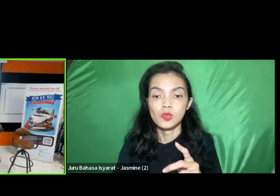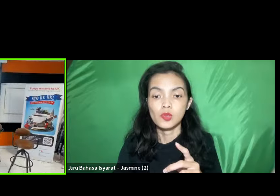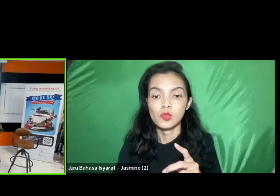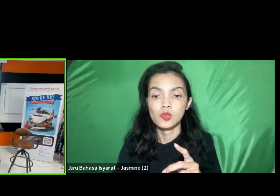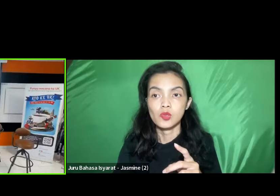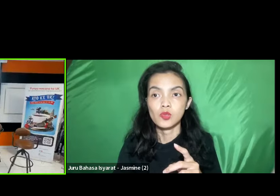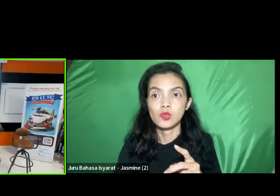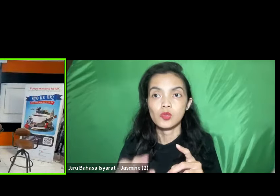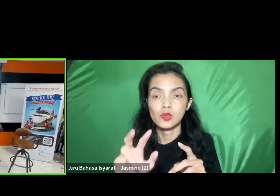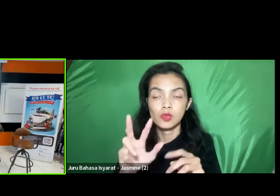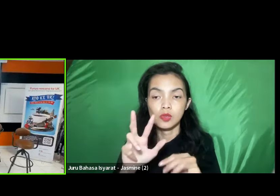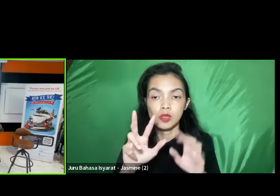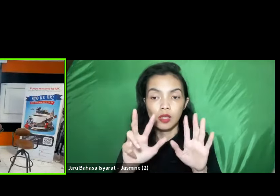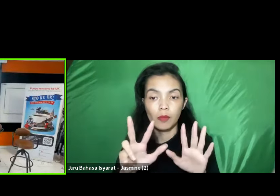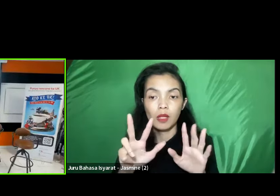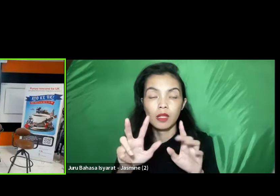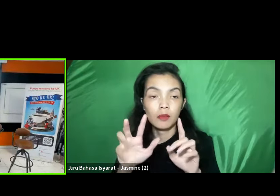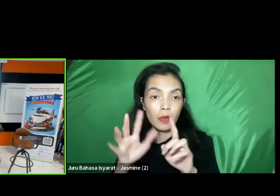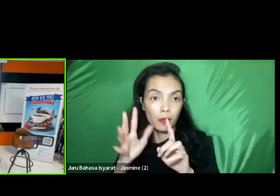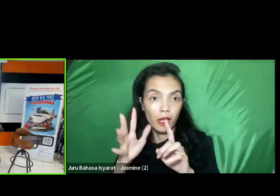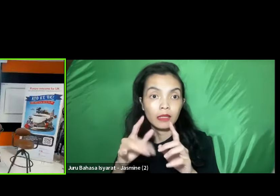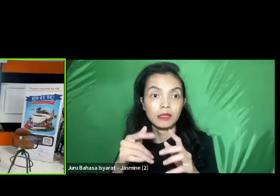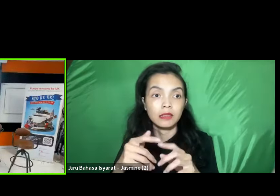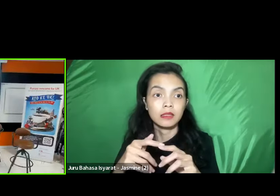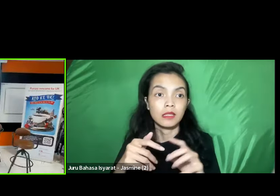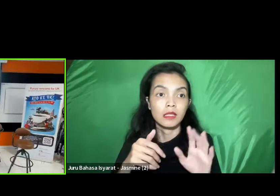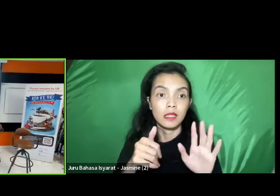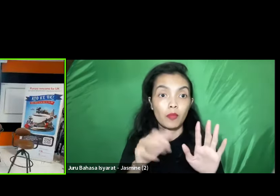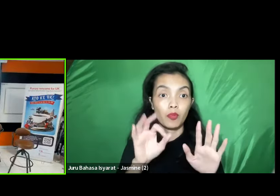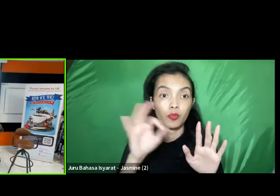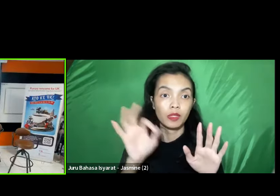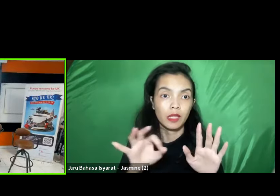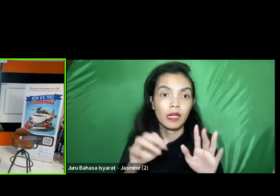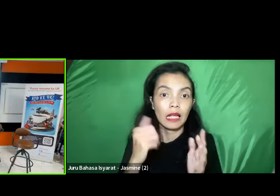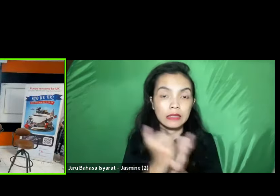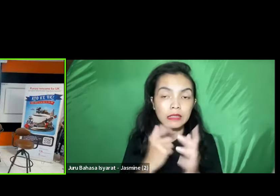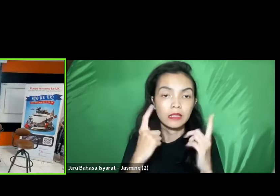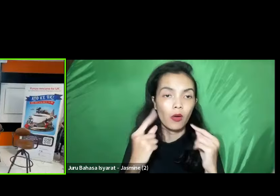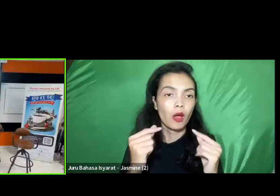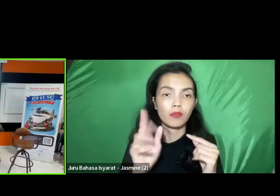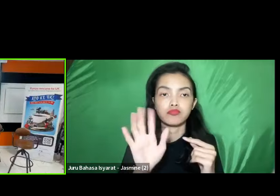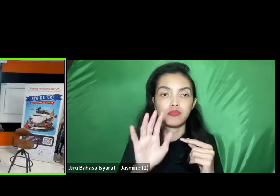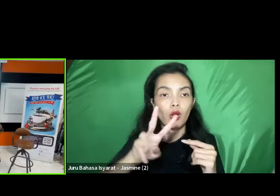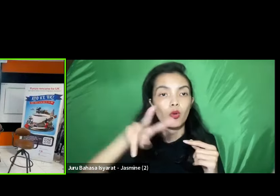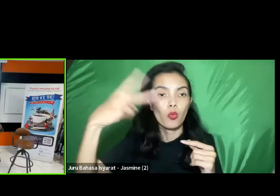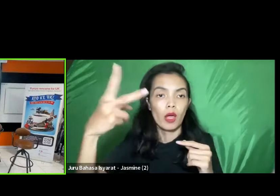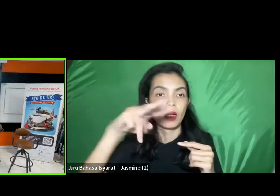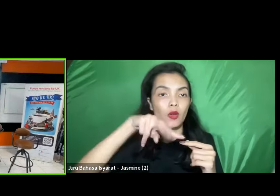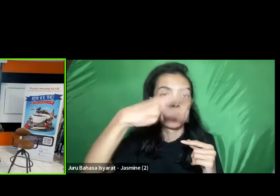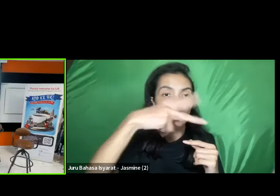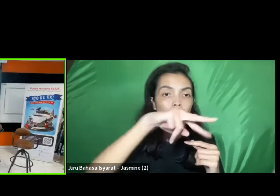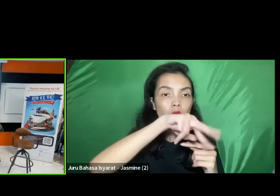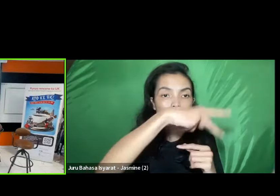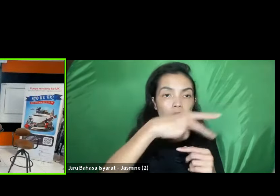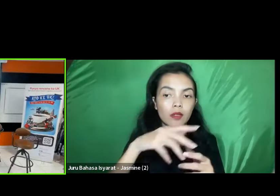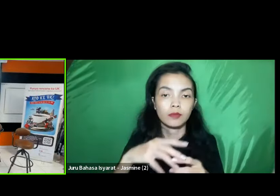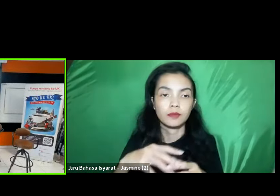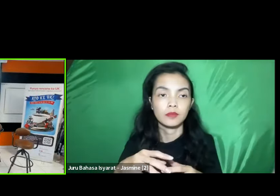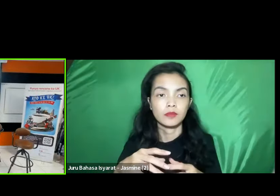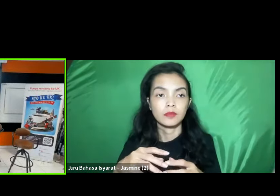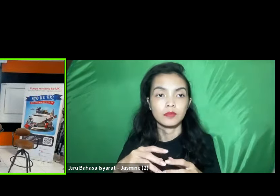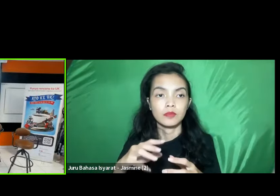eh dari orang-orang yang keterima itu 60%nya dari luara Jawa tepuk tangan dulu dengan coverage